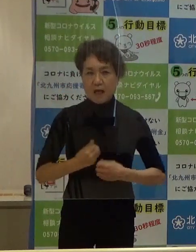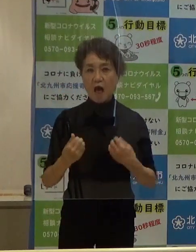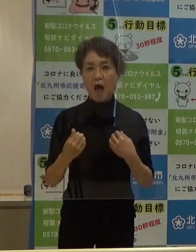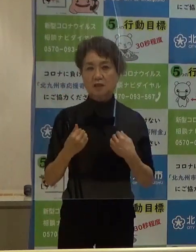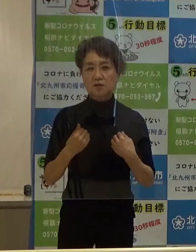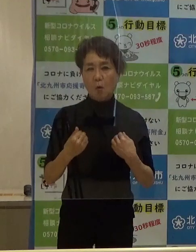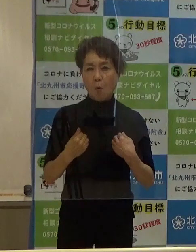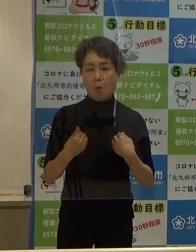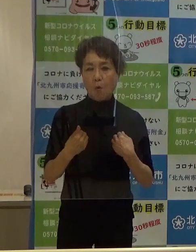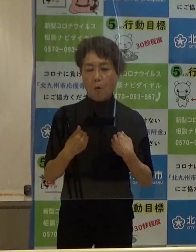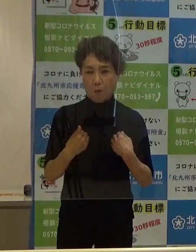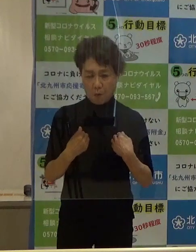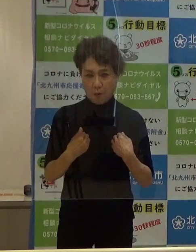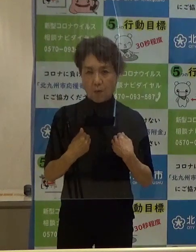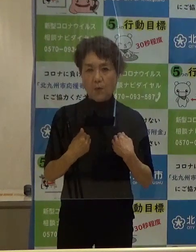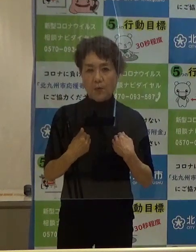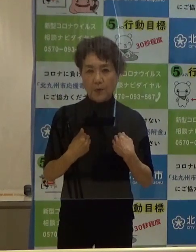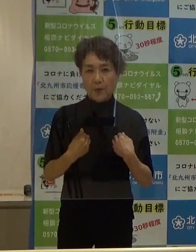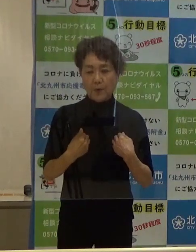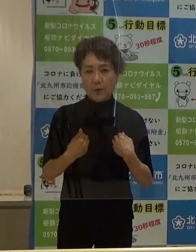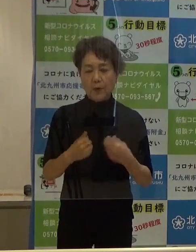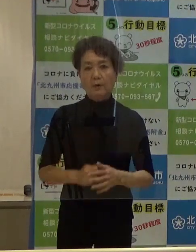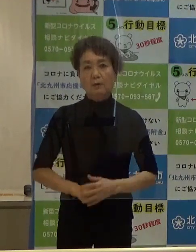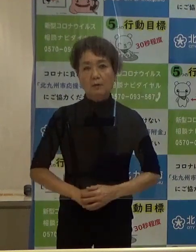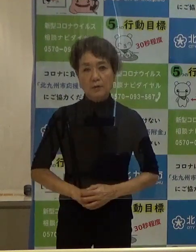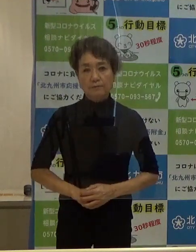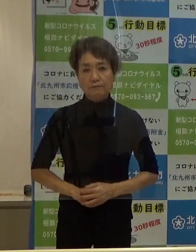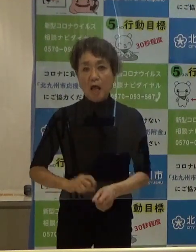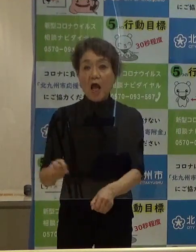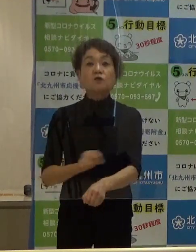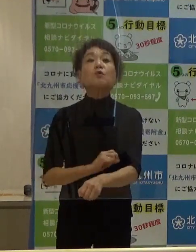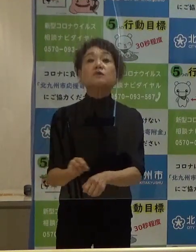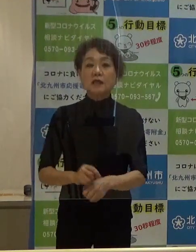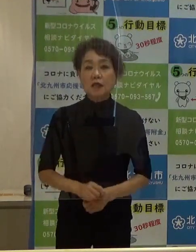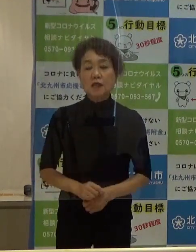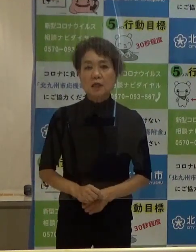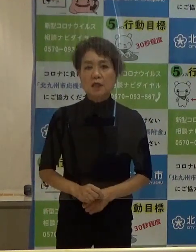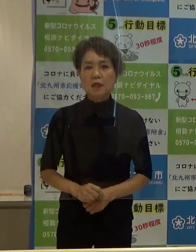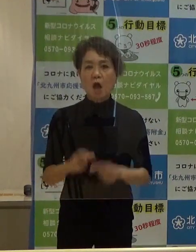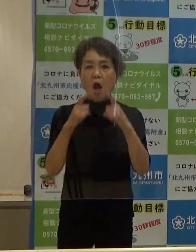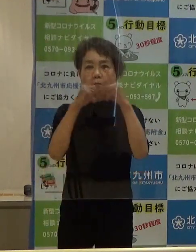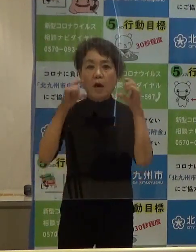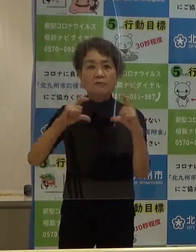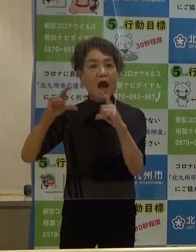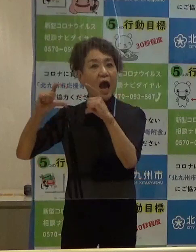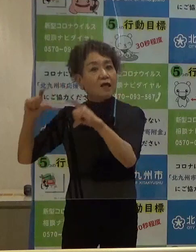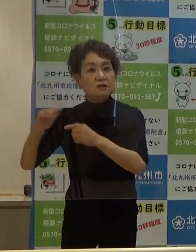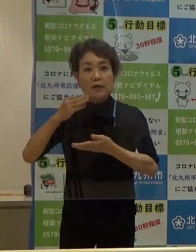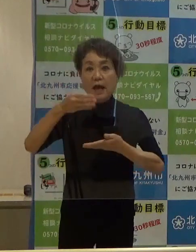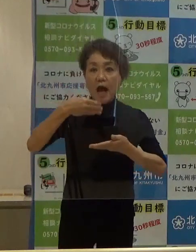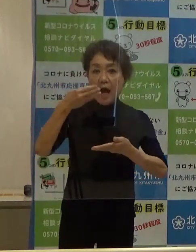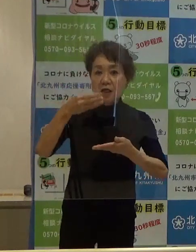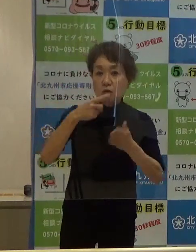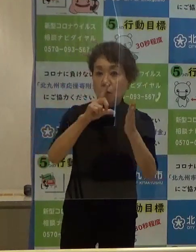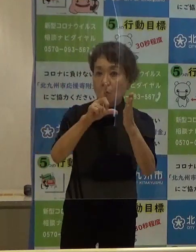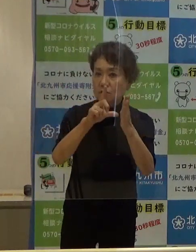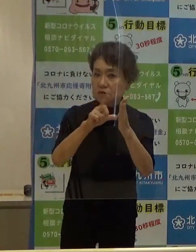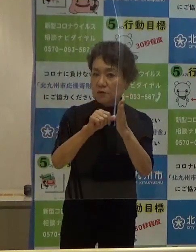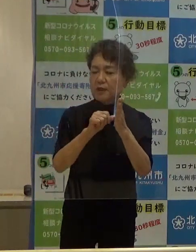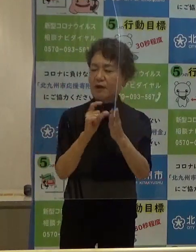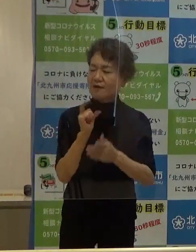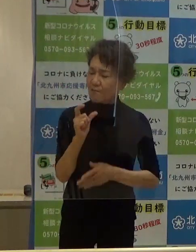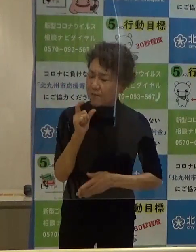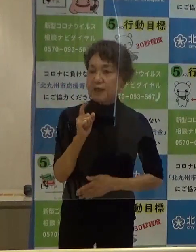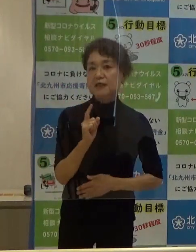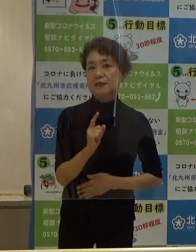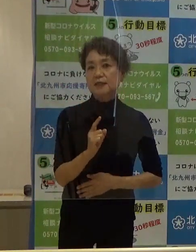けないと、特に、無防備になるのはマスクを外して会食をするときがリスクが